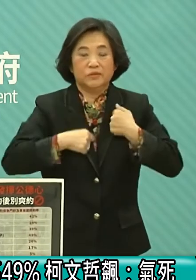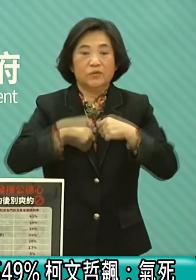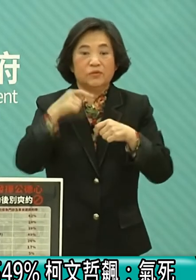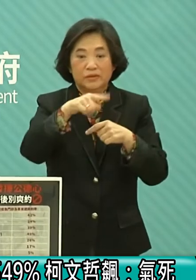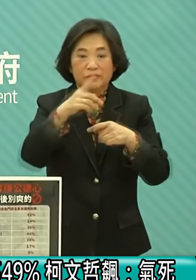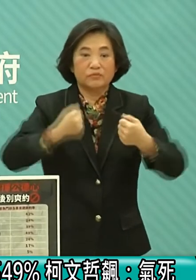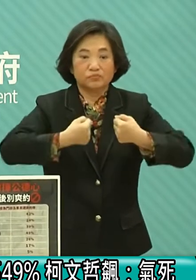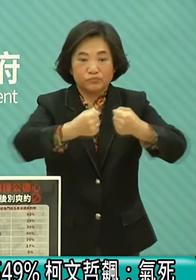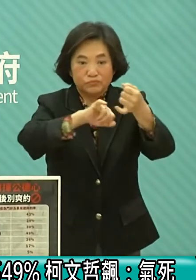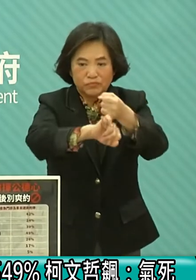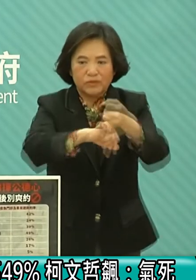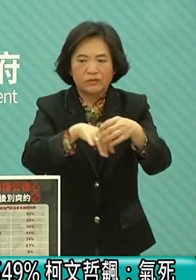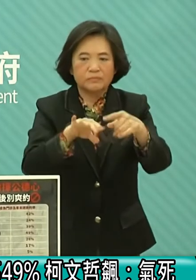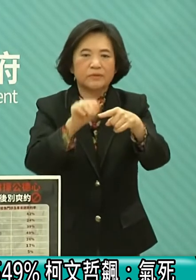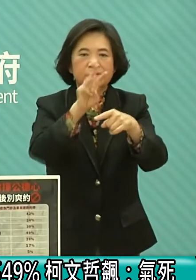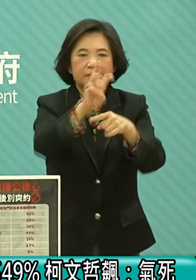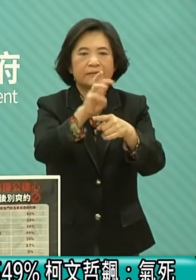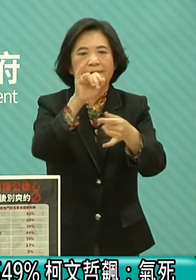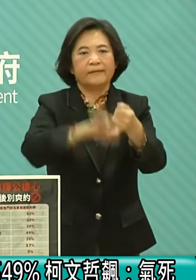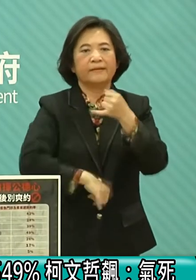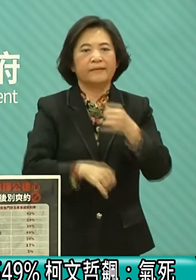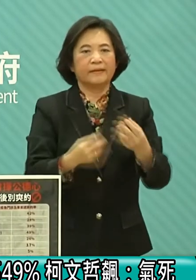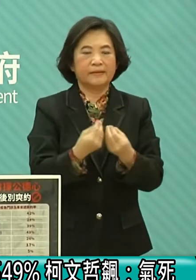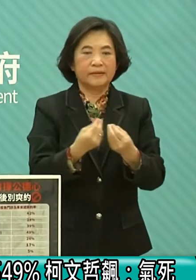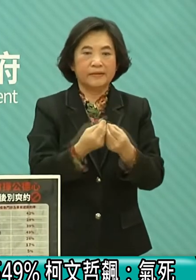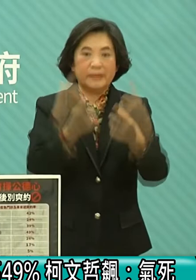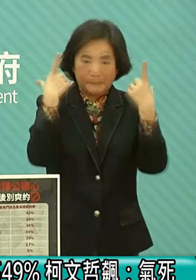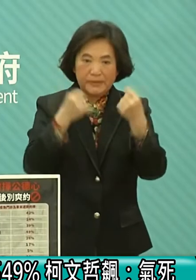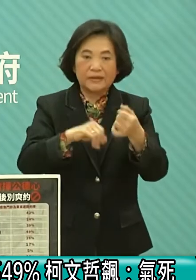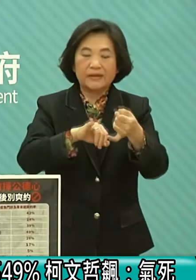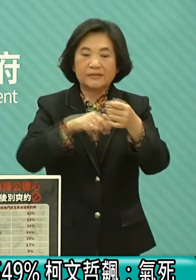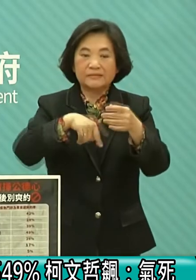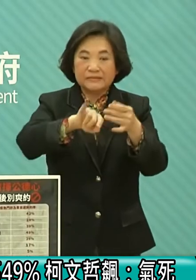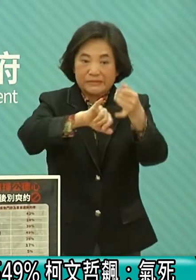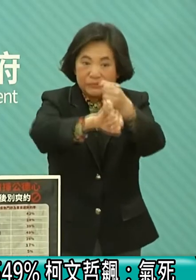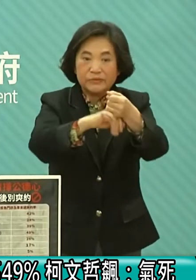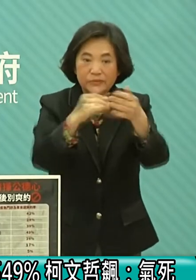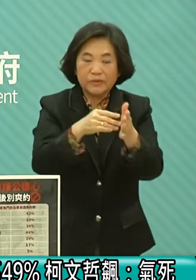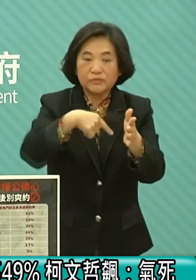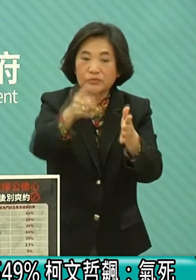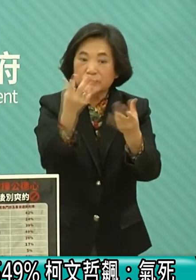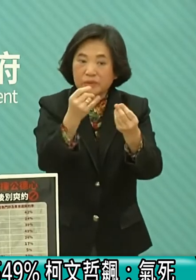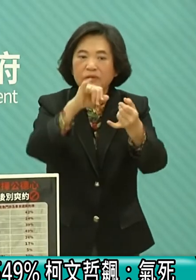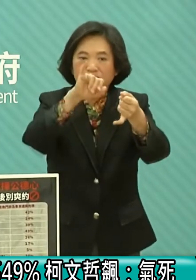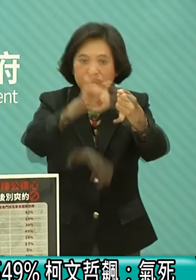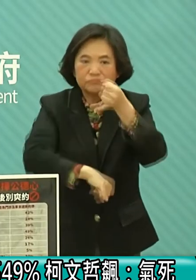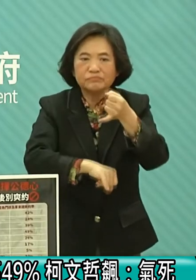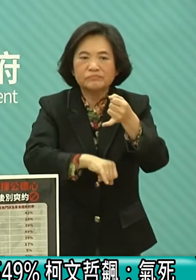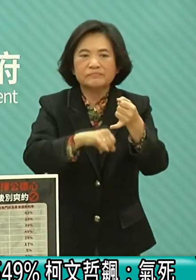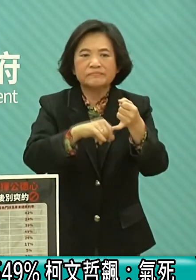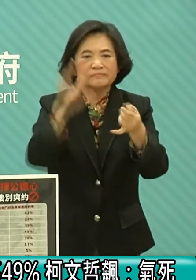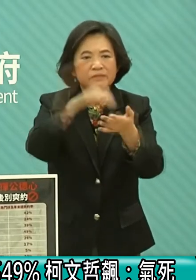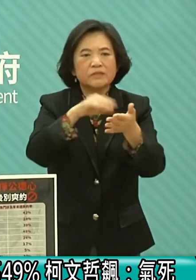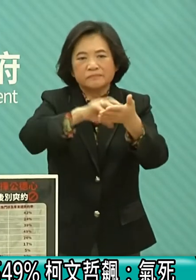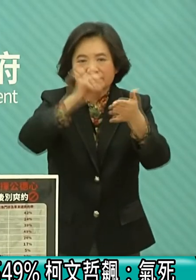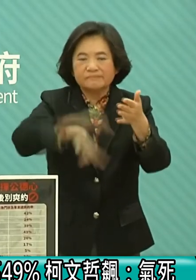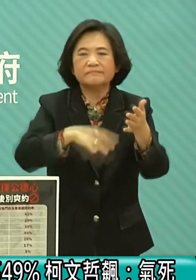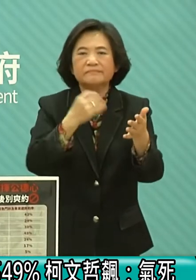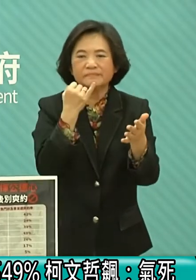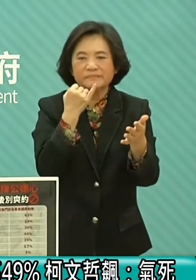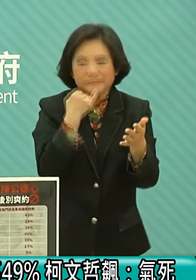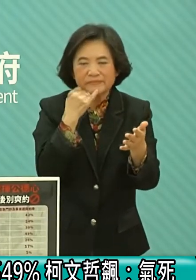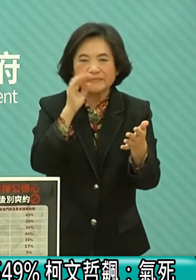知道吗？理论上我们这个预约，你知道吗？你不来是可以取消的。所以这几件事情要跟各位市民朋友呼吁，你知道